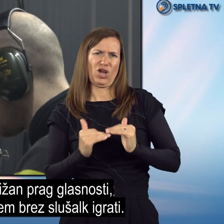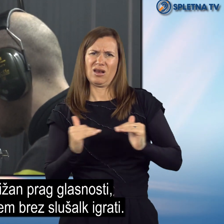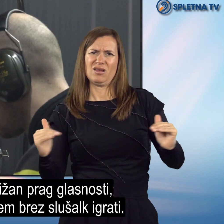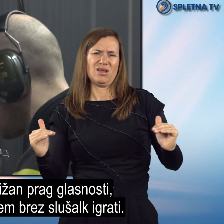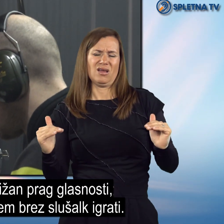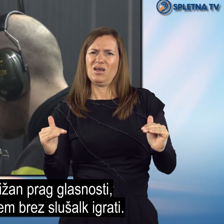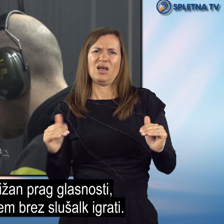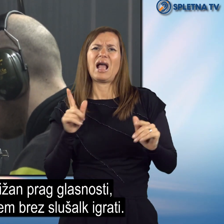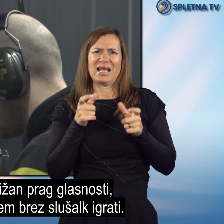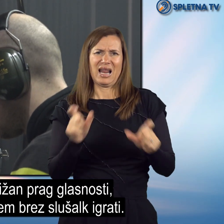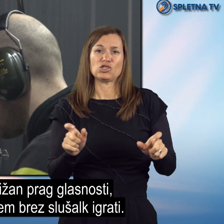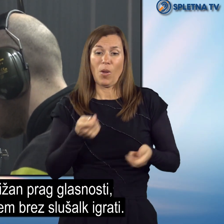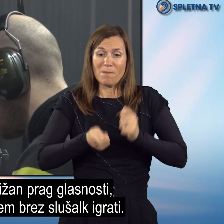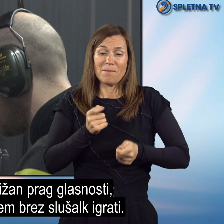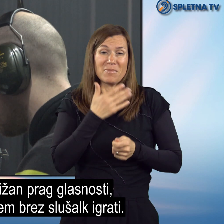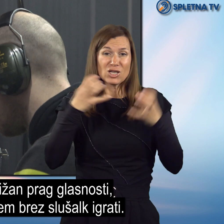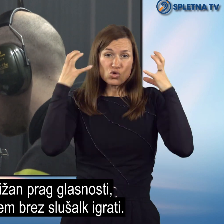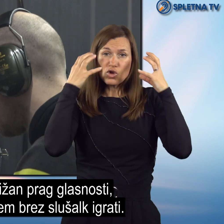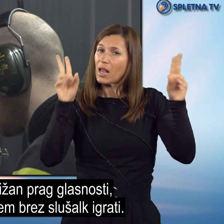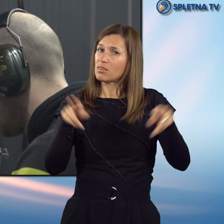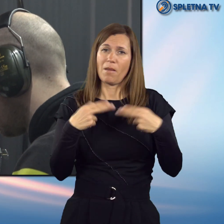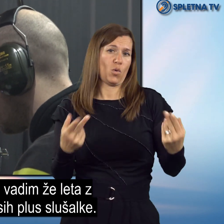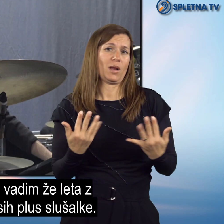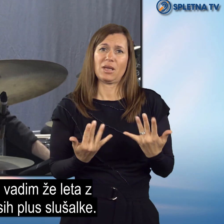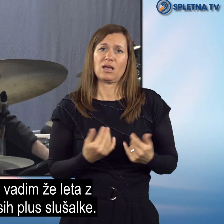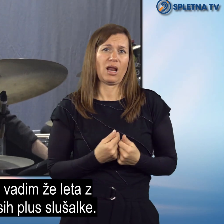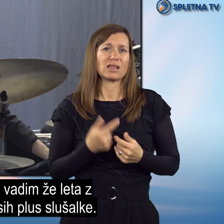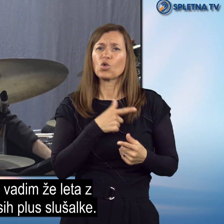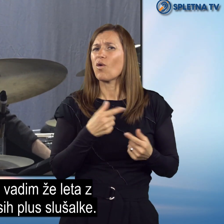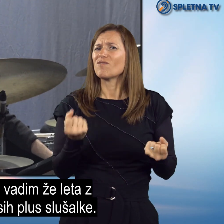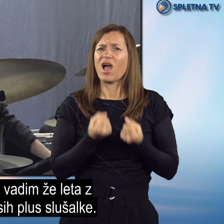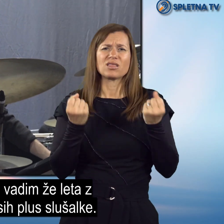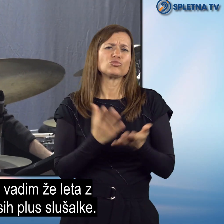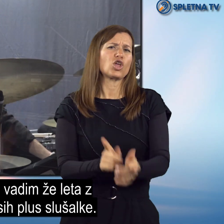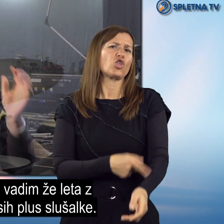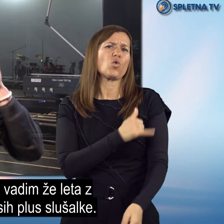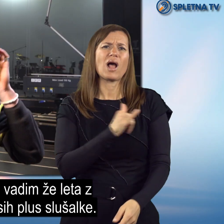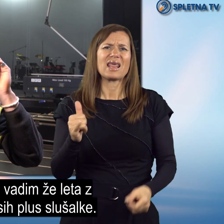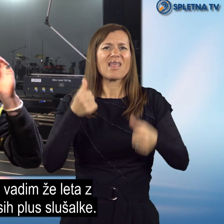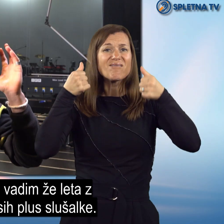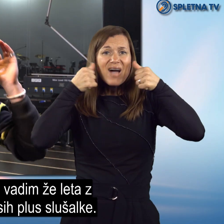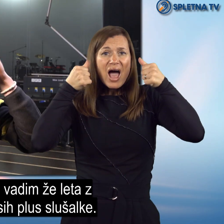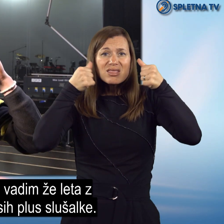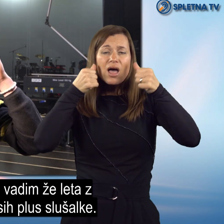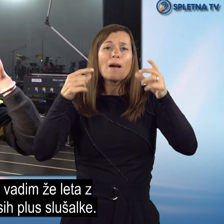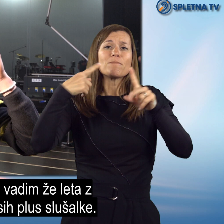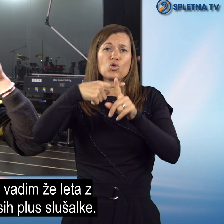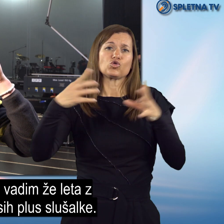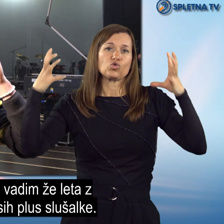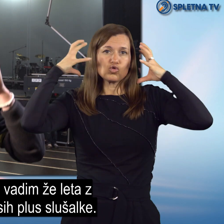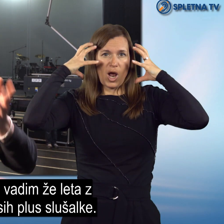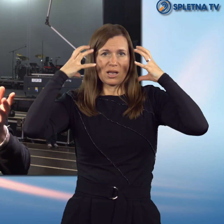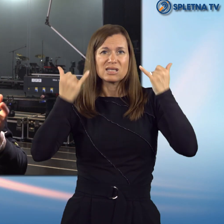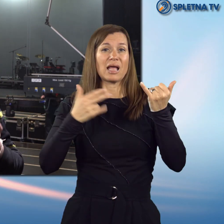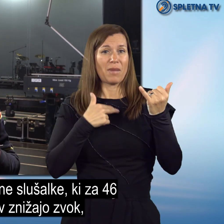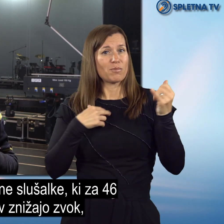kaj mi je glasno. Bobno ne morem brez slušalk praktično več igrati. Ko vadim že leta z vato v ušesih plus